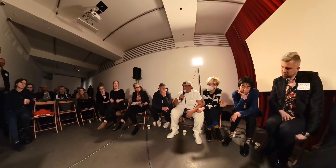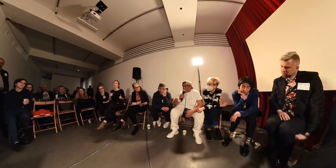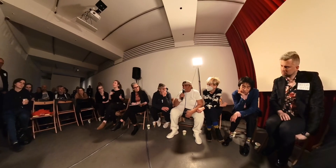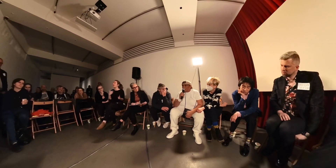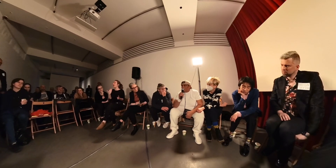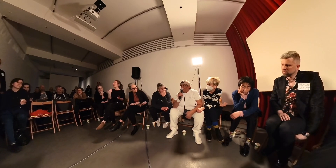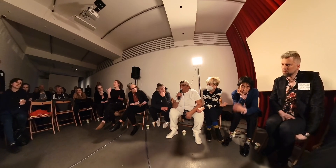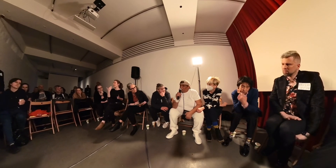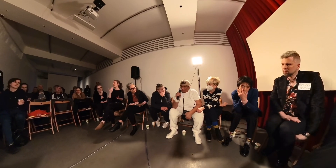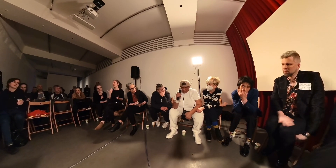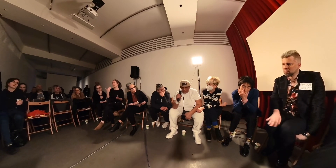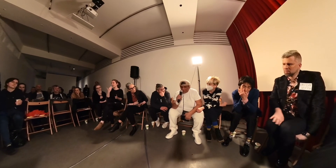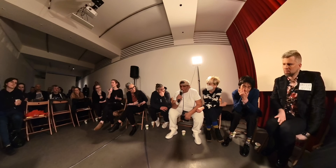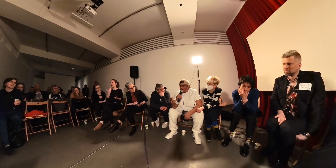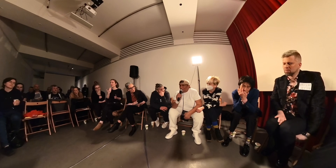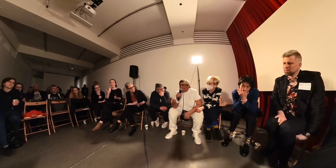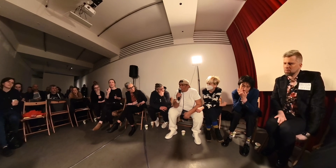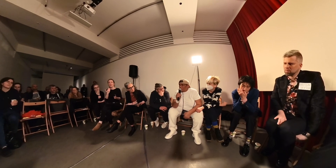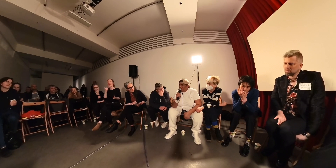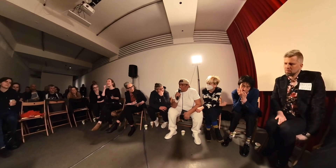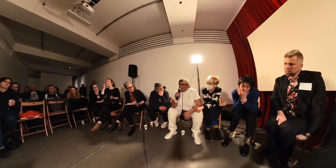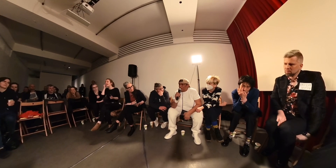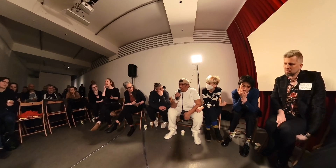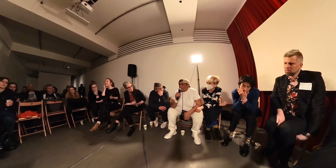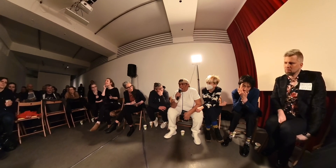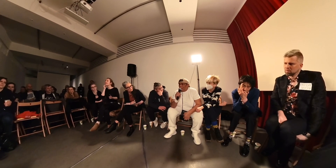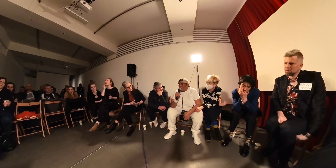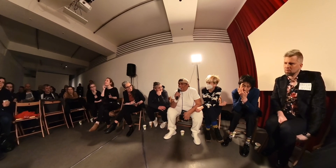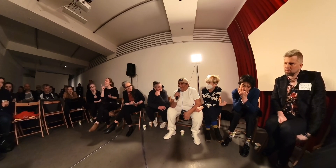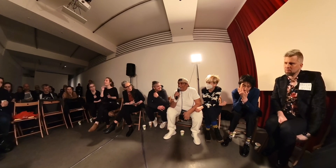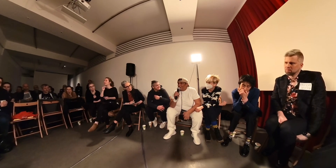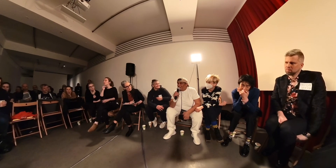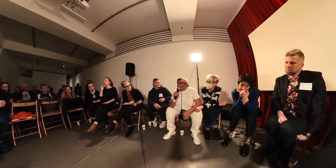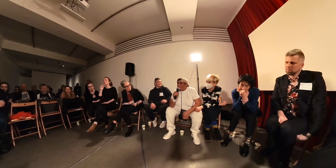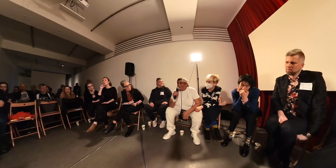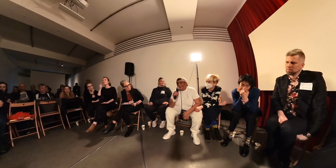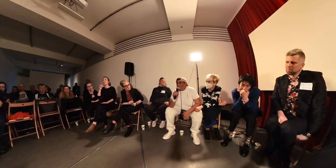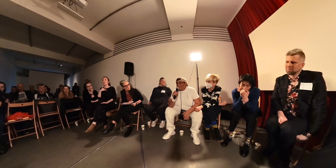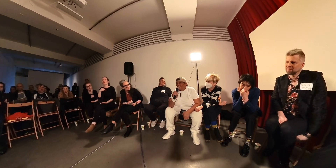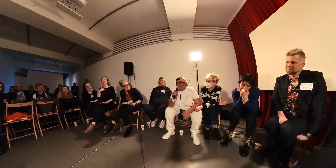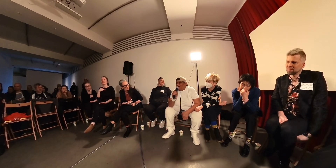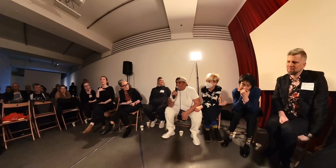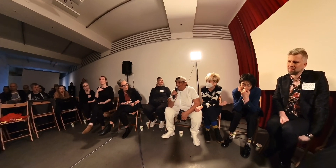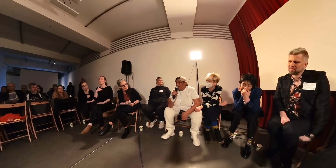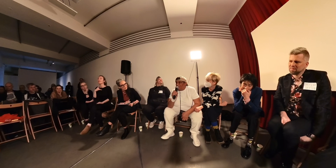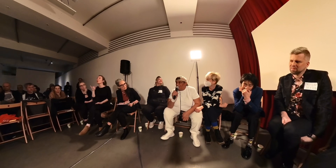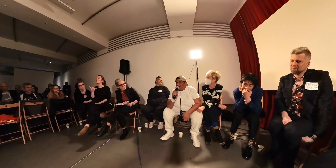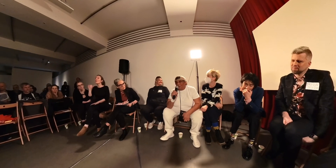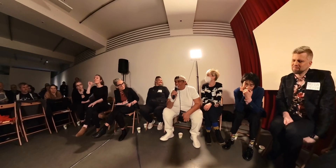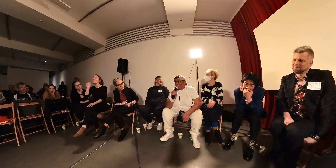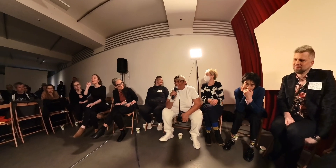Myslím, že by si nás lidi měli, že by si nás lidi měli hodně všímat. Víte, lidi si nás vůbec